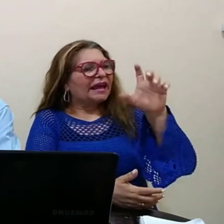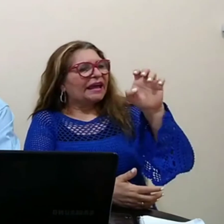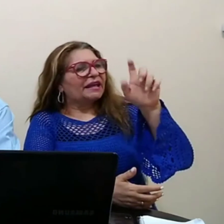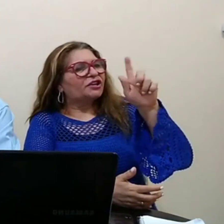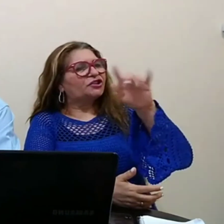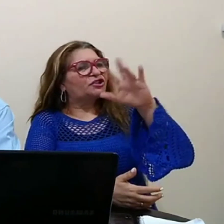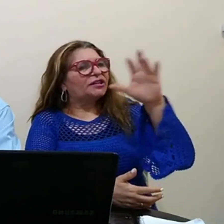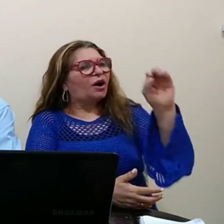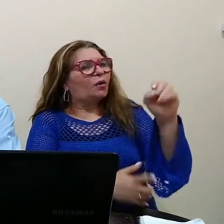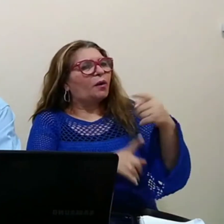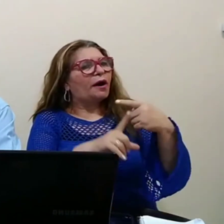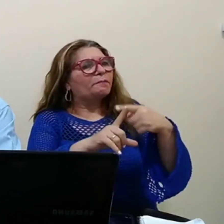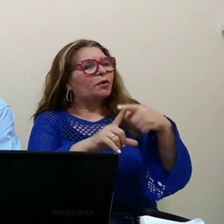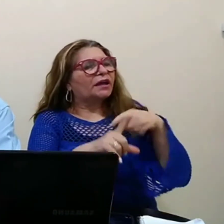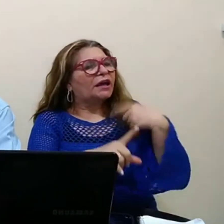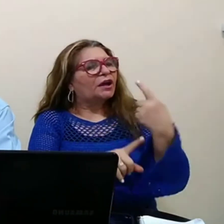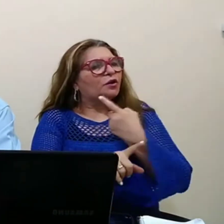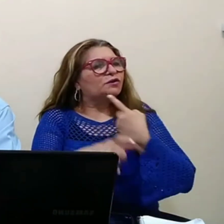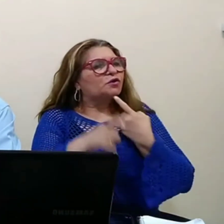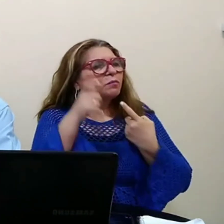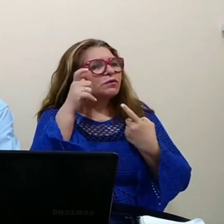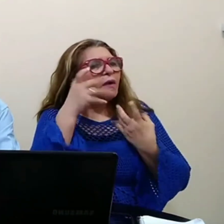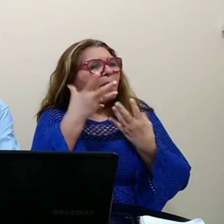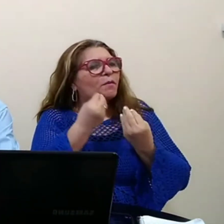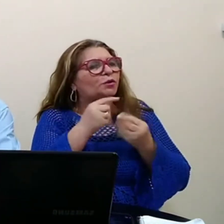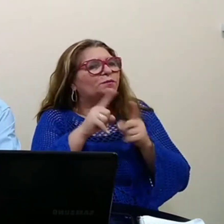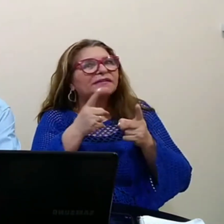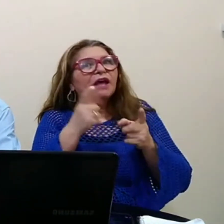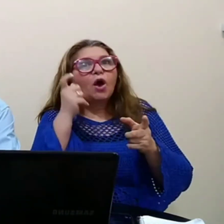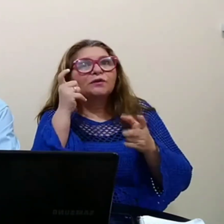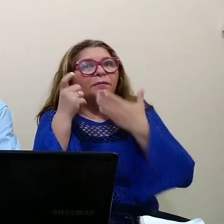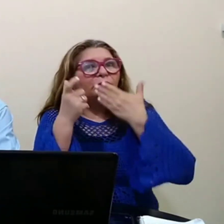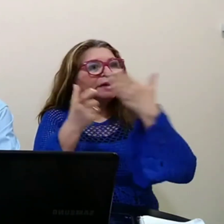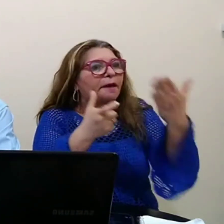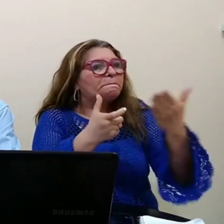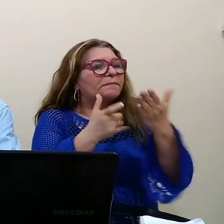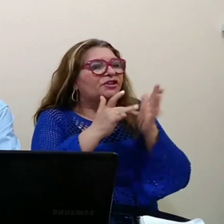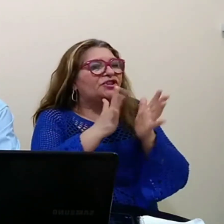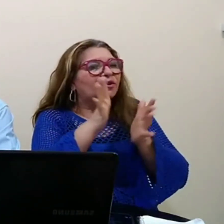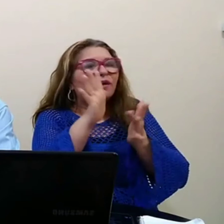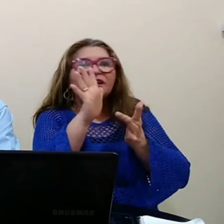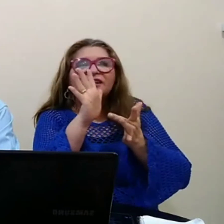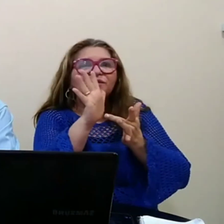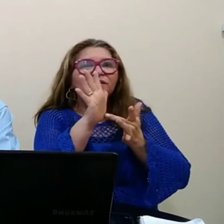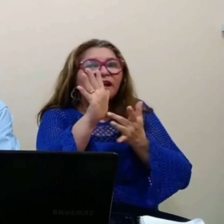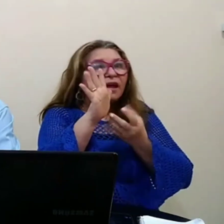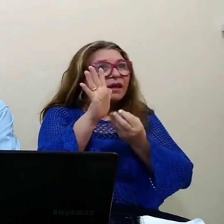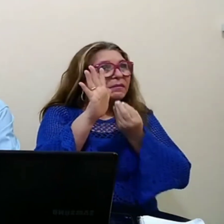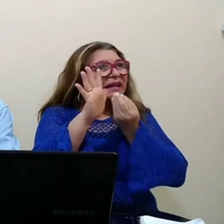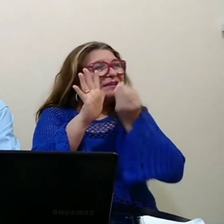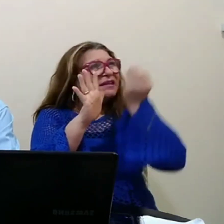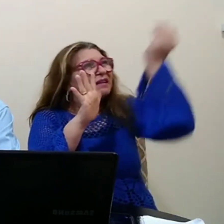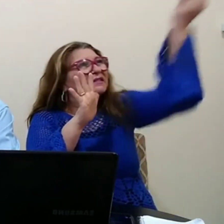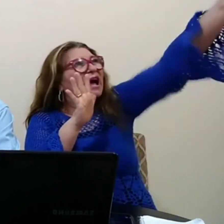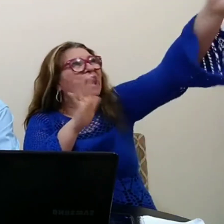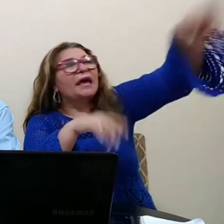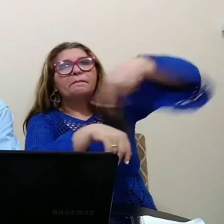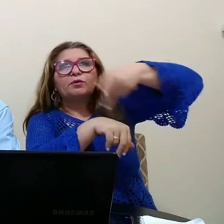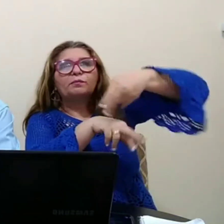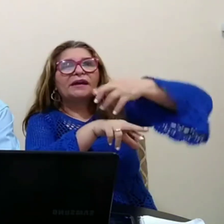muitos. Mas os demônios rogaram a Jesus que não os mandasse para fora do país, mas